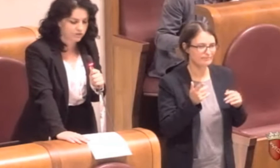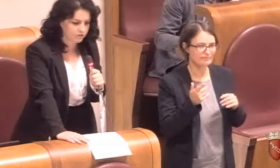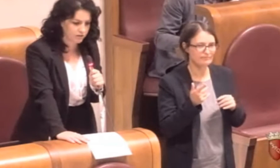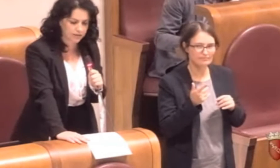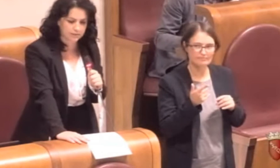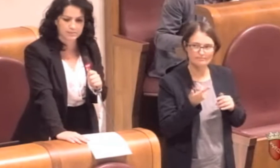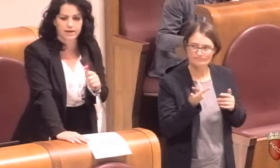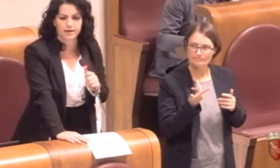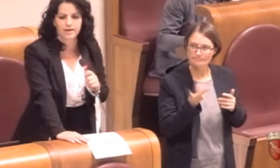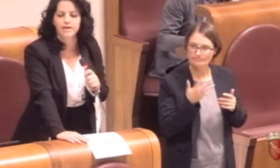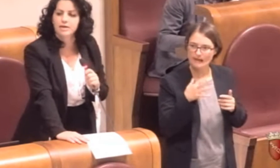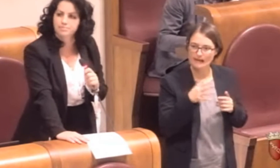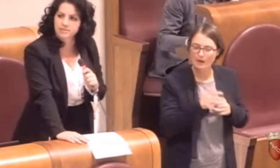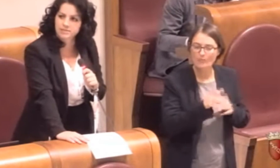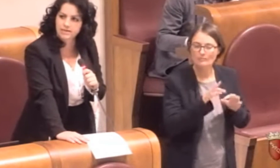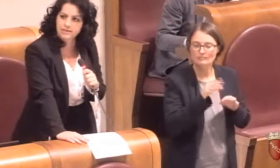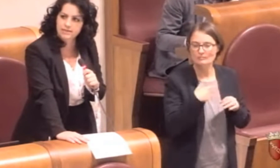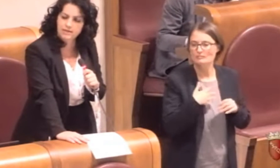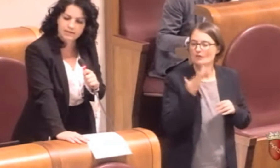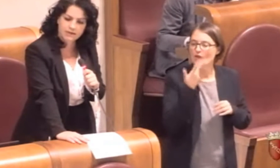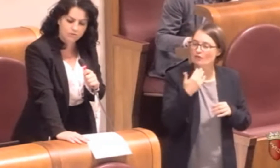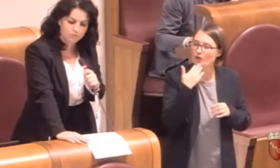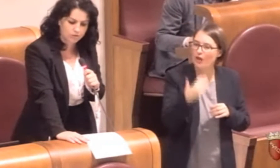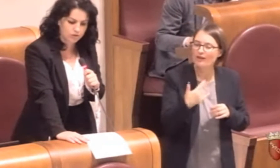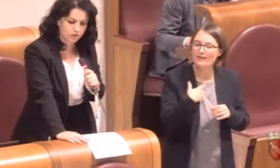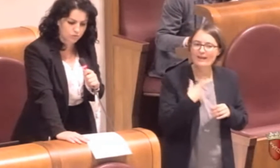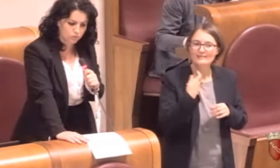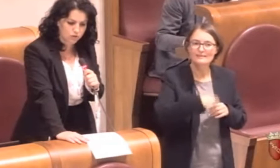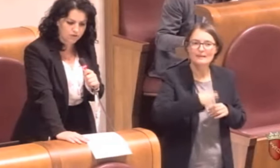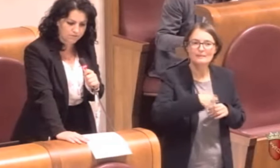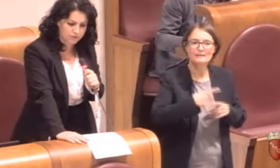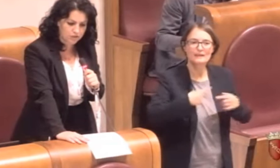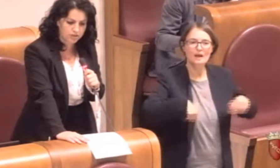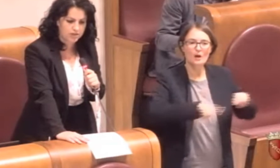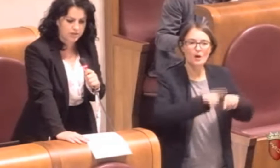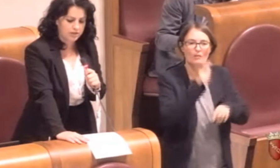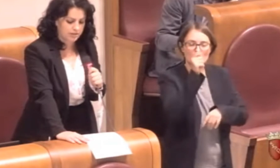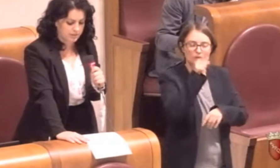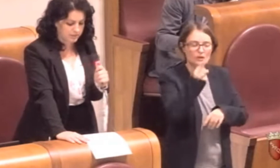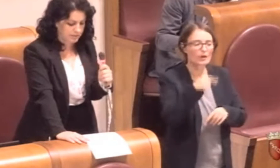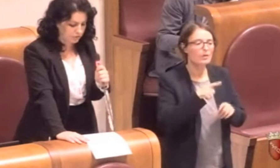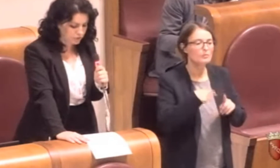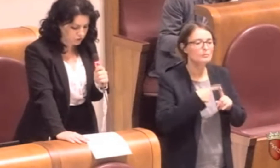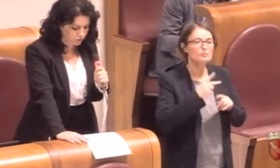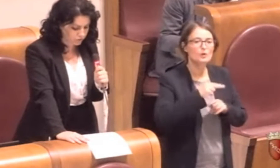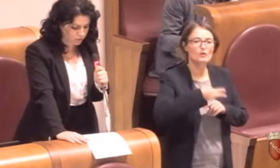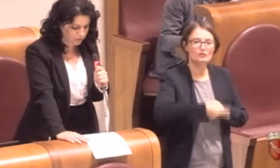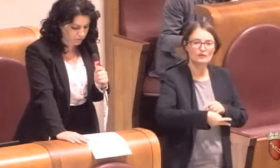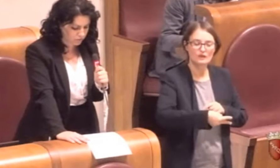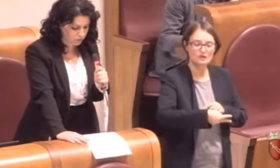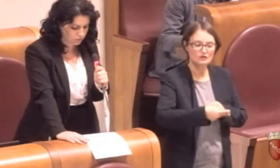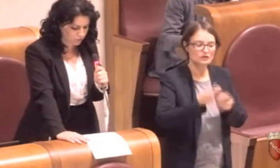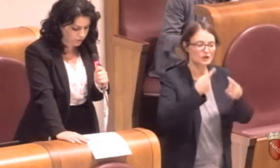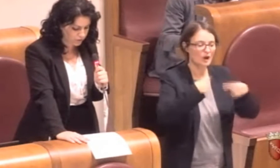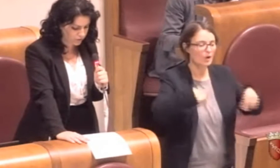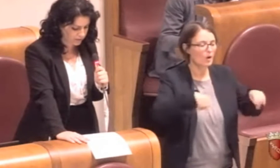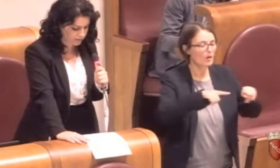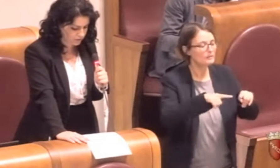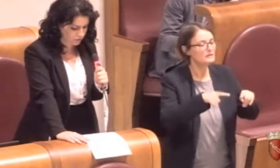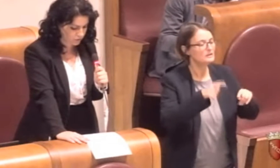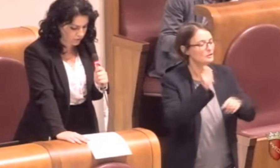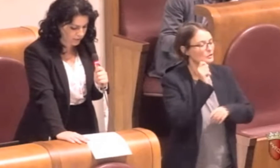infatti voglio ringraziare il Presidente della Commissione Cultura, il Vice della Commissione Cultura del Municipio Quinto